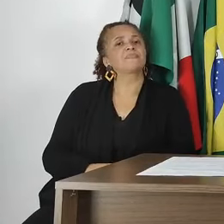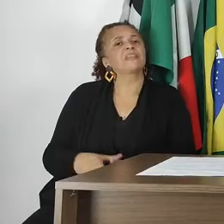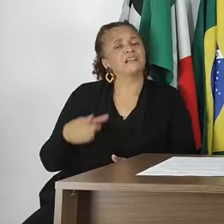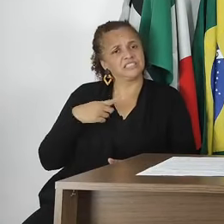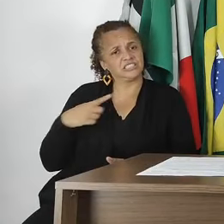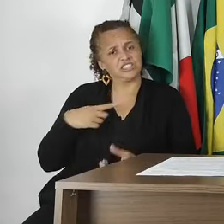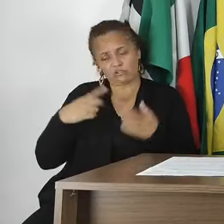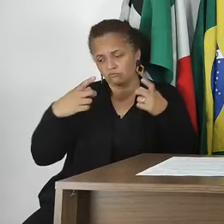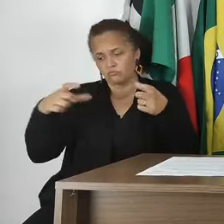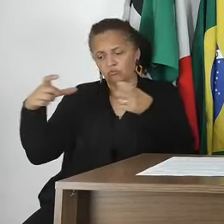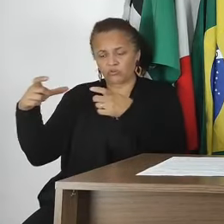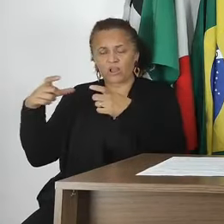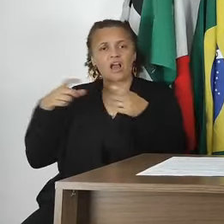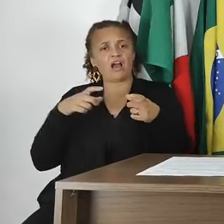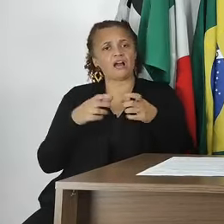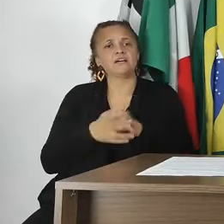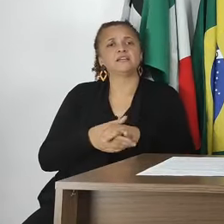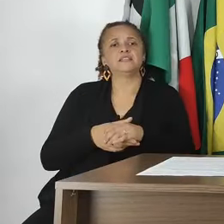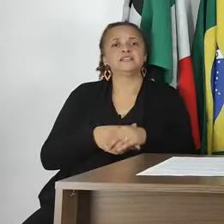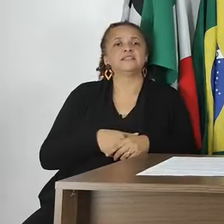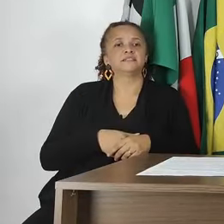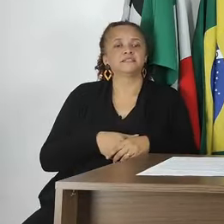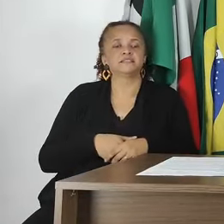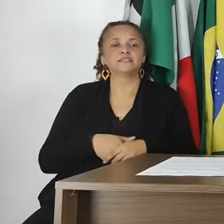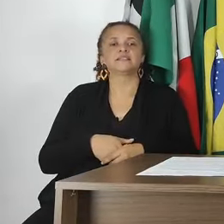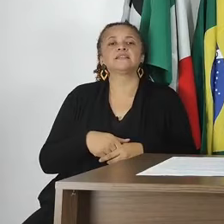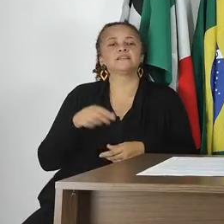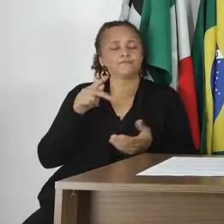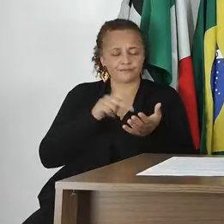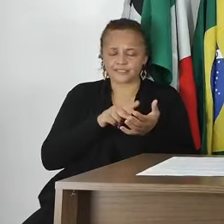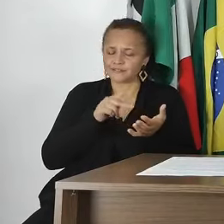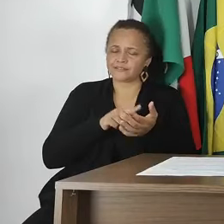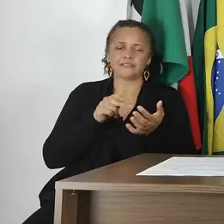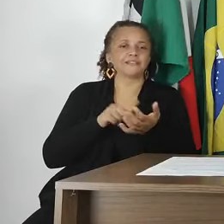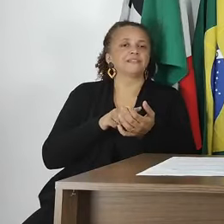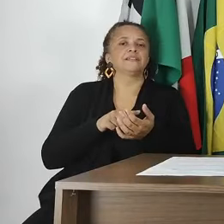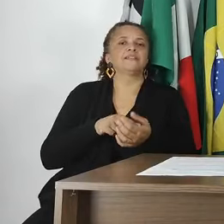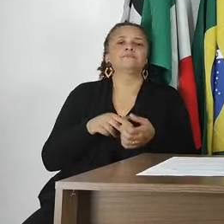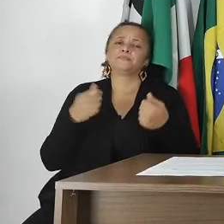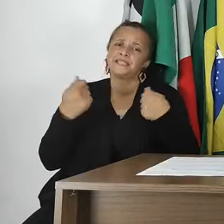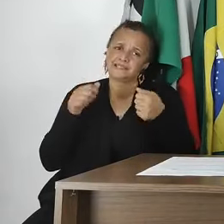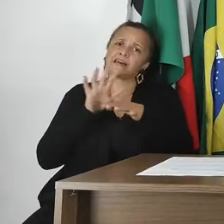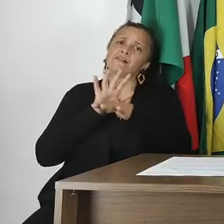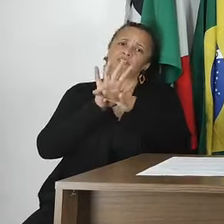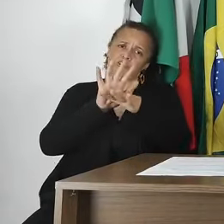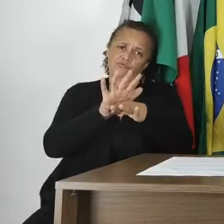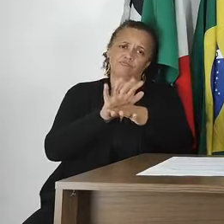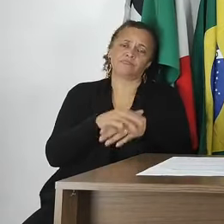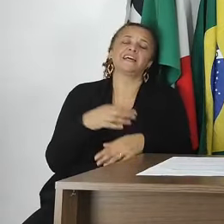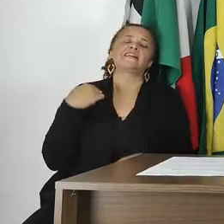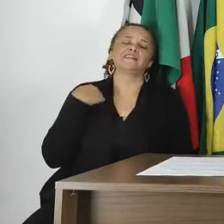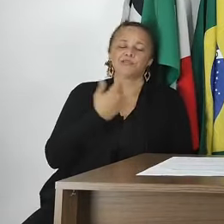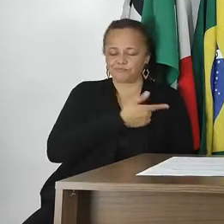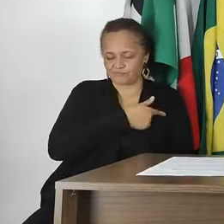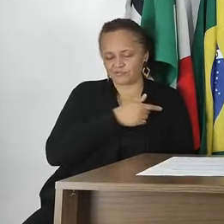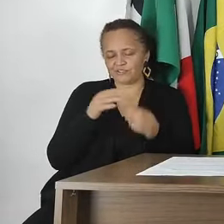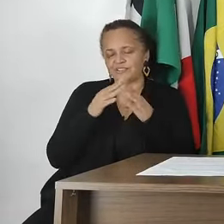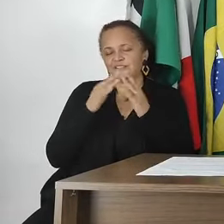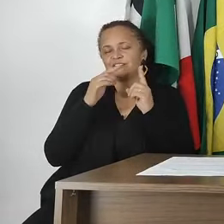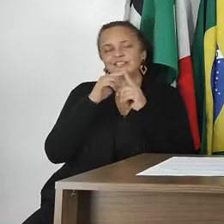lugares lá perto da aldeia que realmente está precisando de um socorro. E a igreja chegou justamente